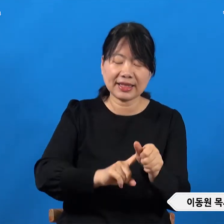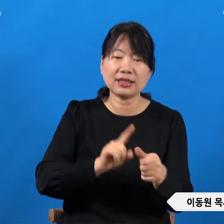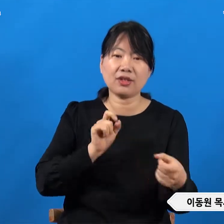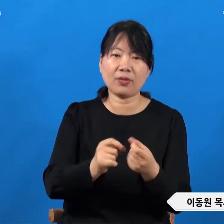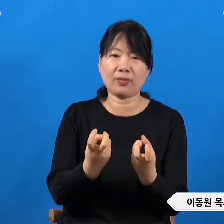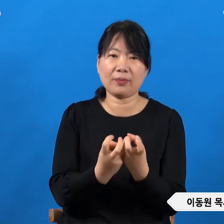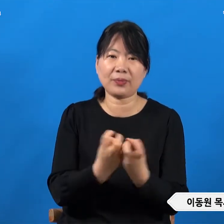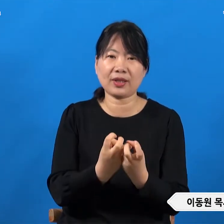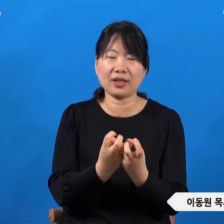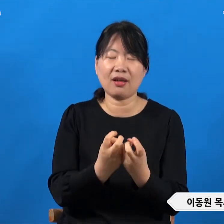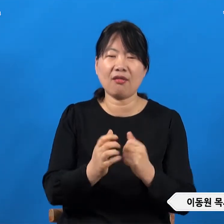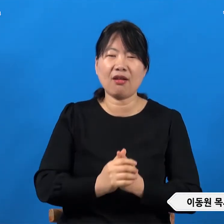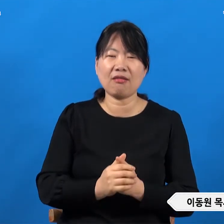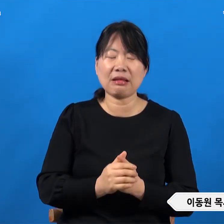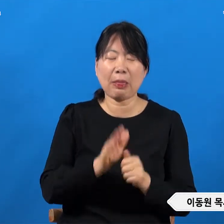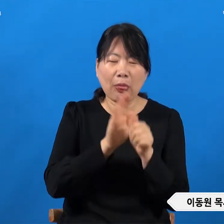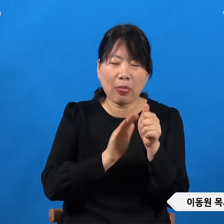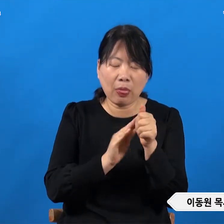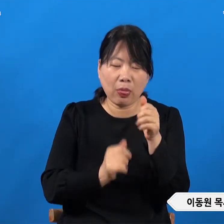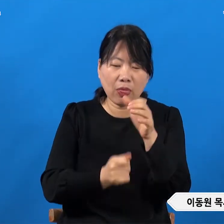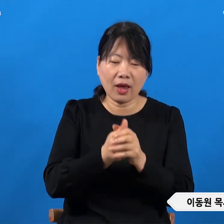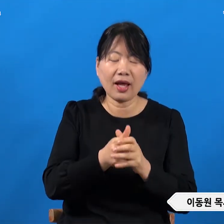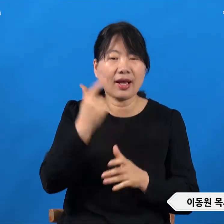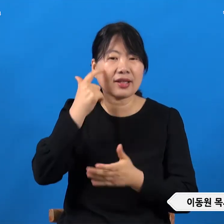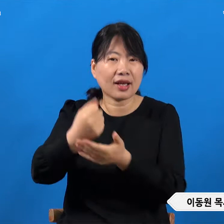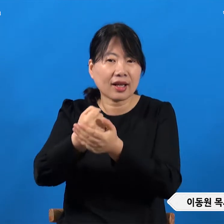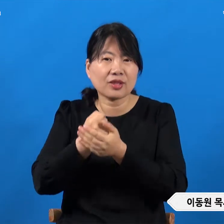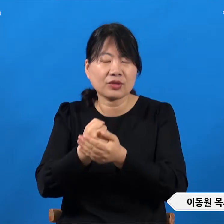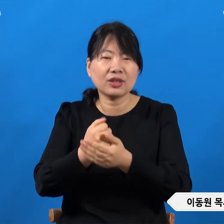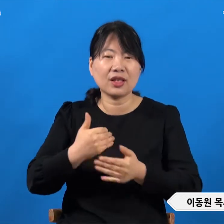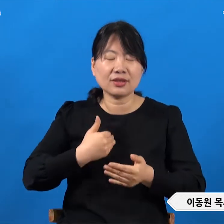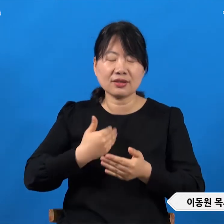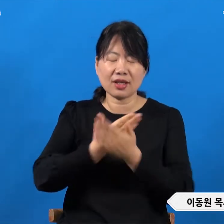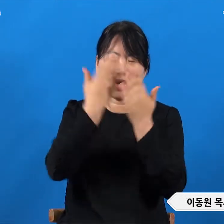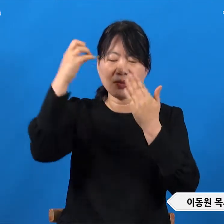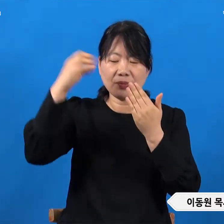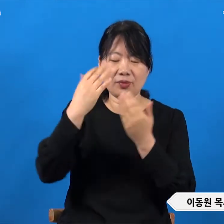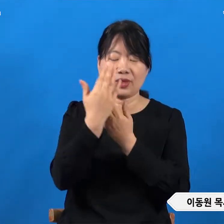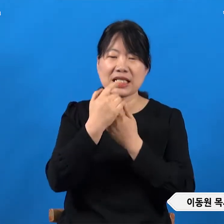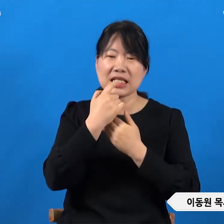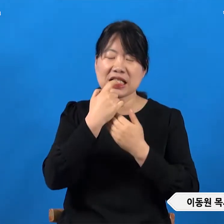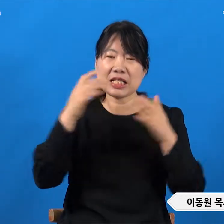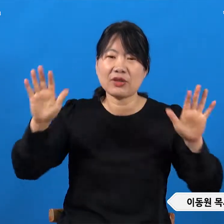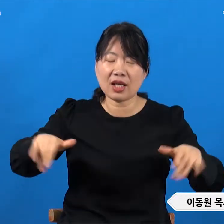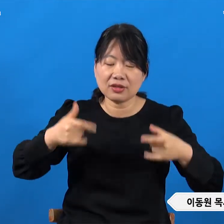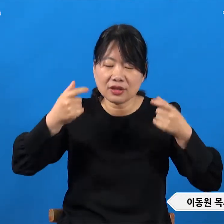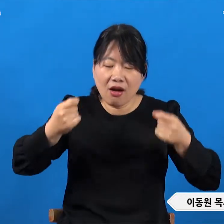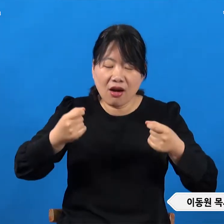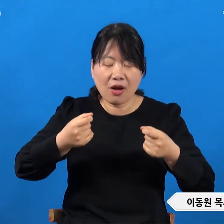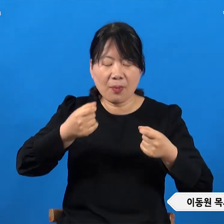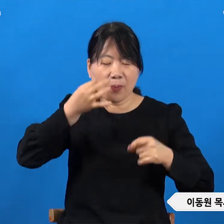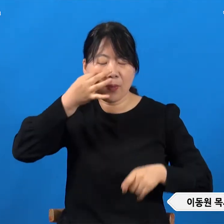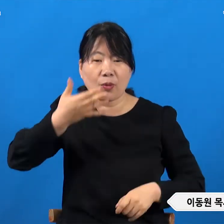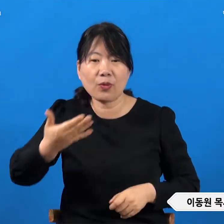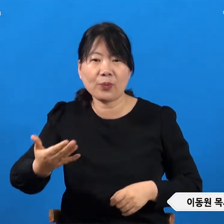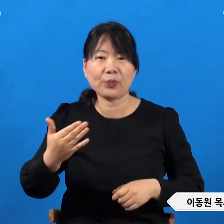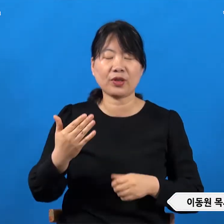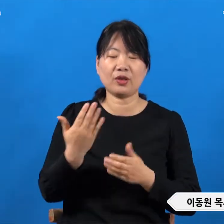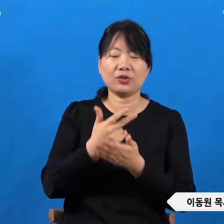실로 교묘한 전략을 갖고 자신들을 광명의 천사로 가장하면서 주의 백성들에게